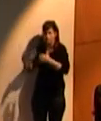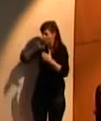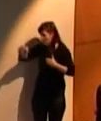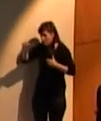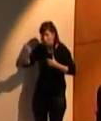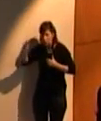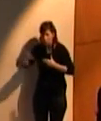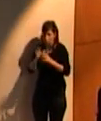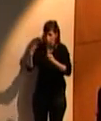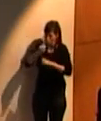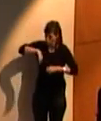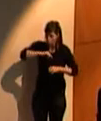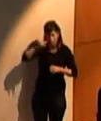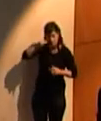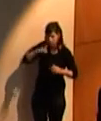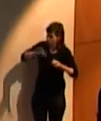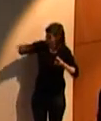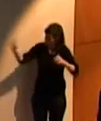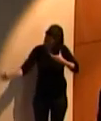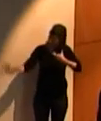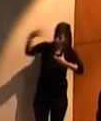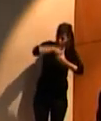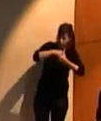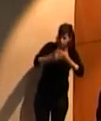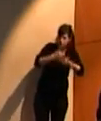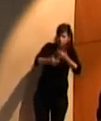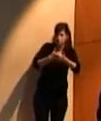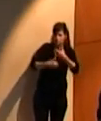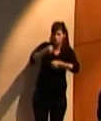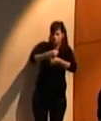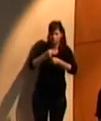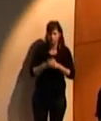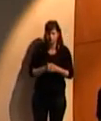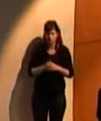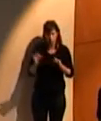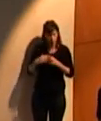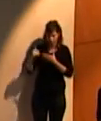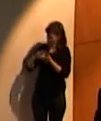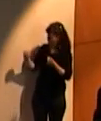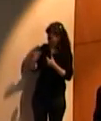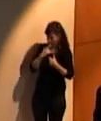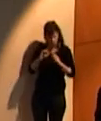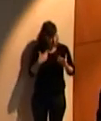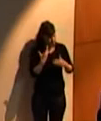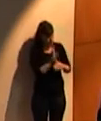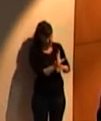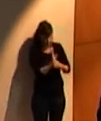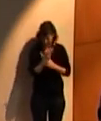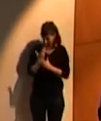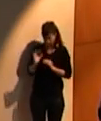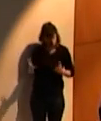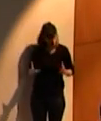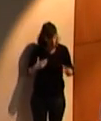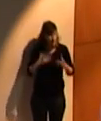Donc voilà, je laisse la parole à Mélanie. Ah d'accord, donc je te présente. Oui, pardon.